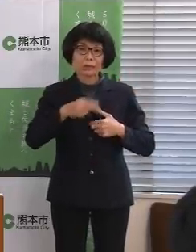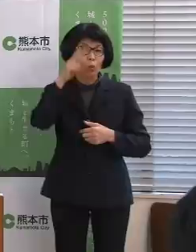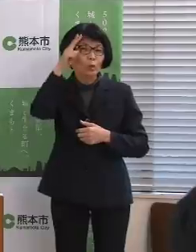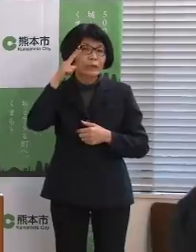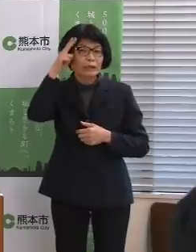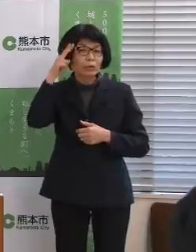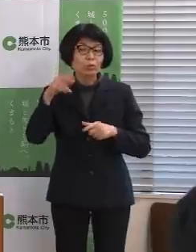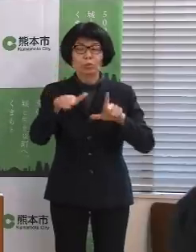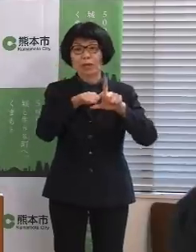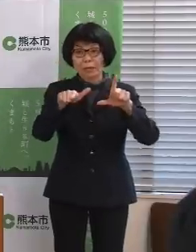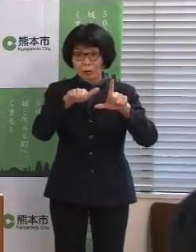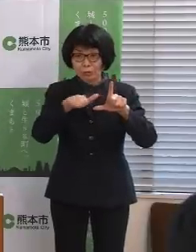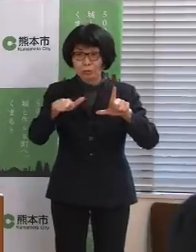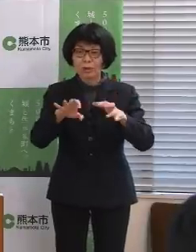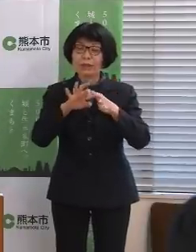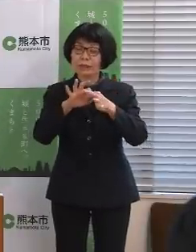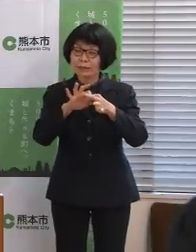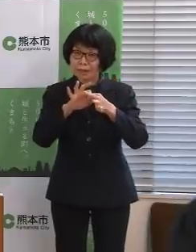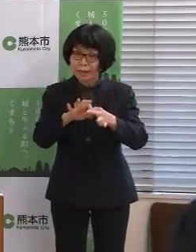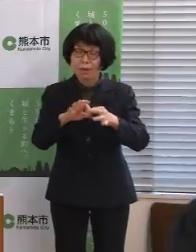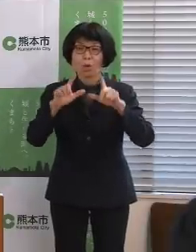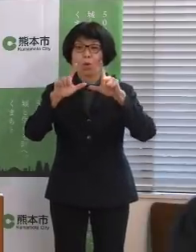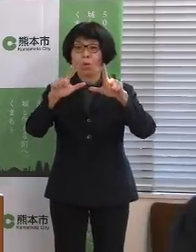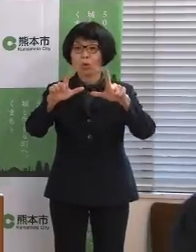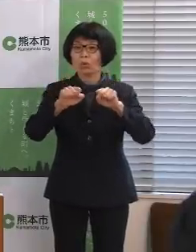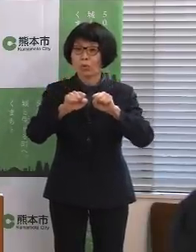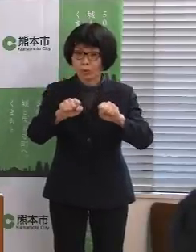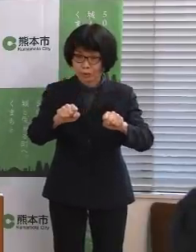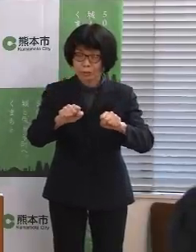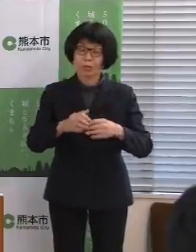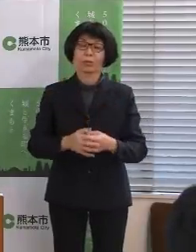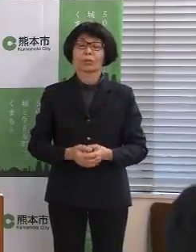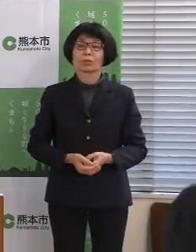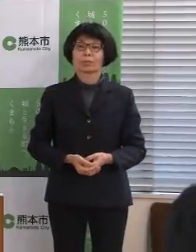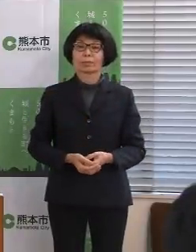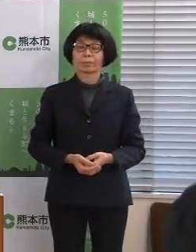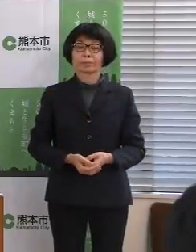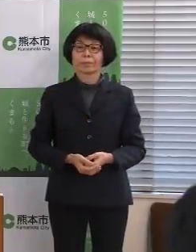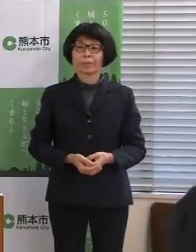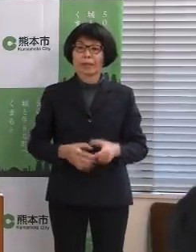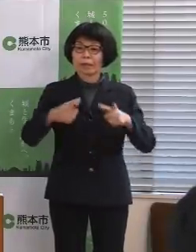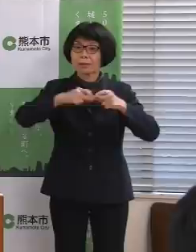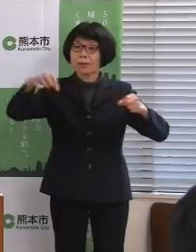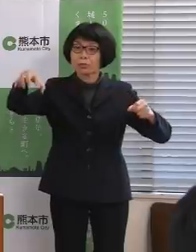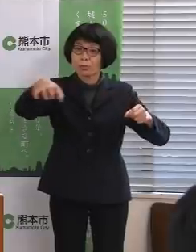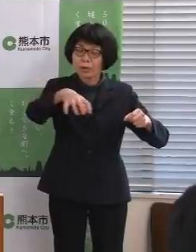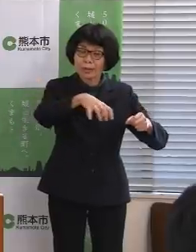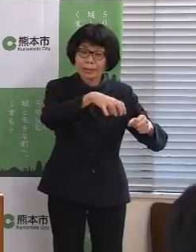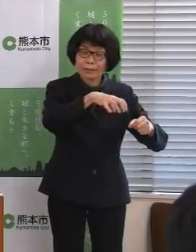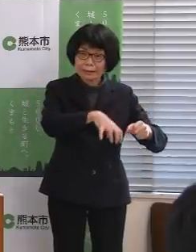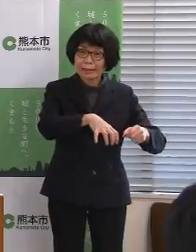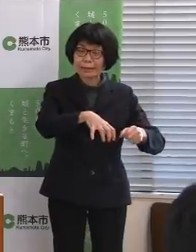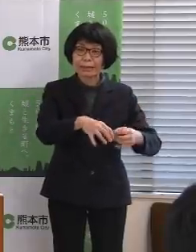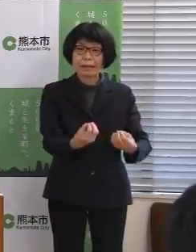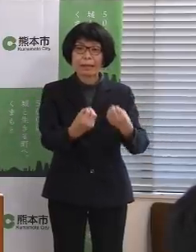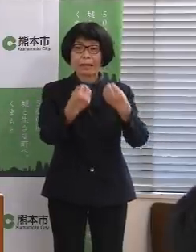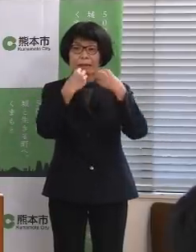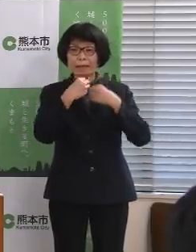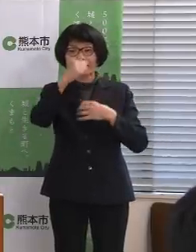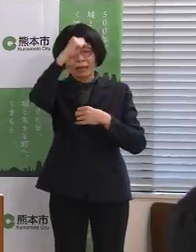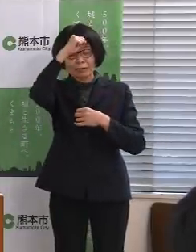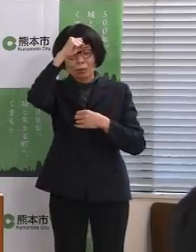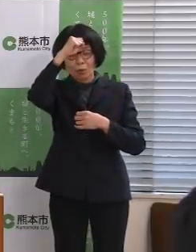ベルについてご報告をいたします。全国的に新型コロナウイルス感染症